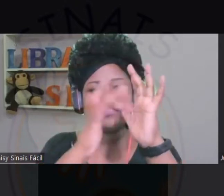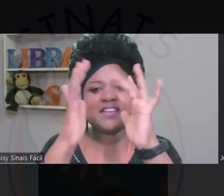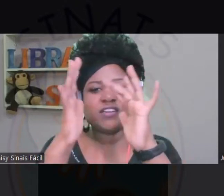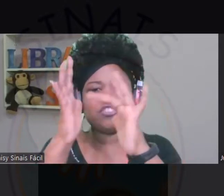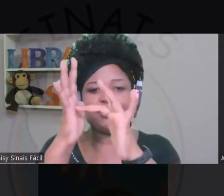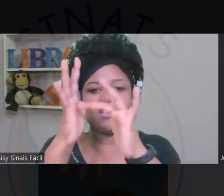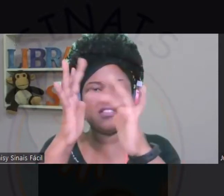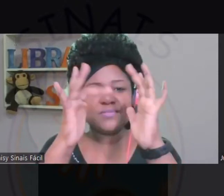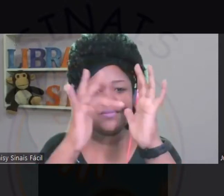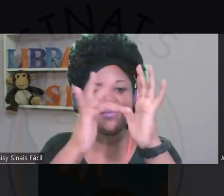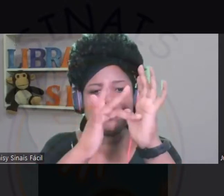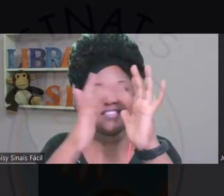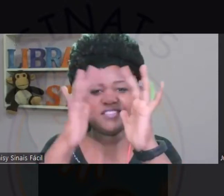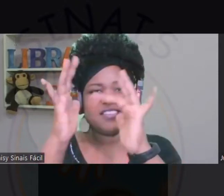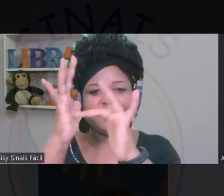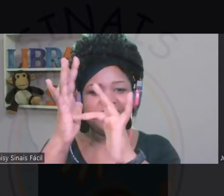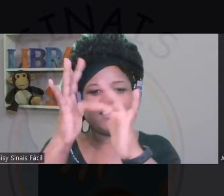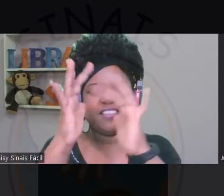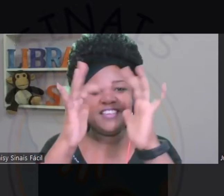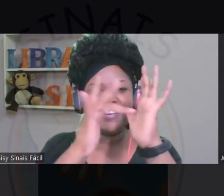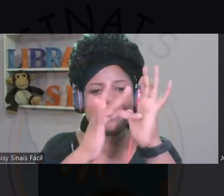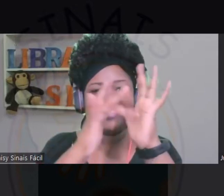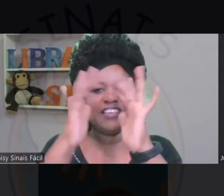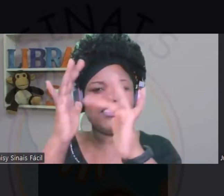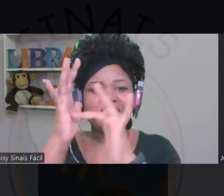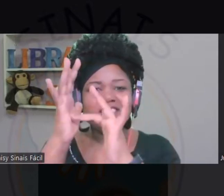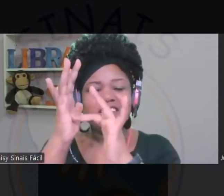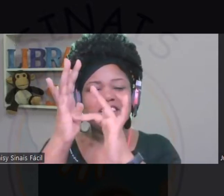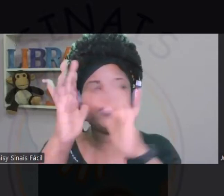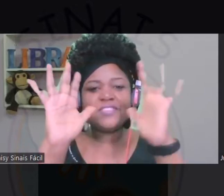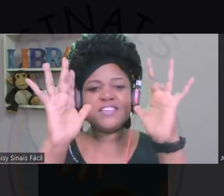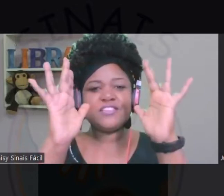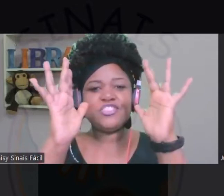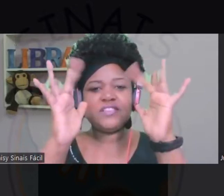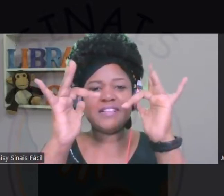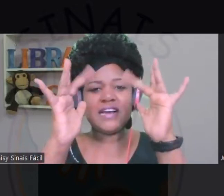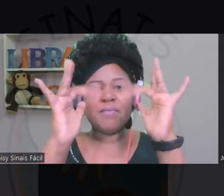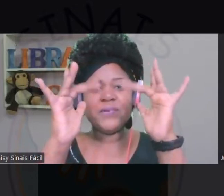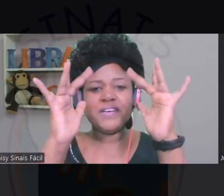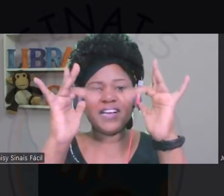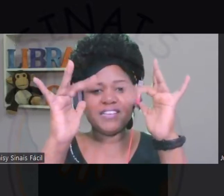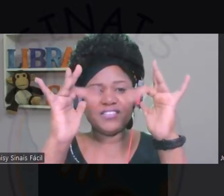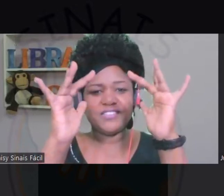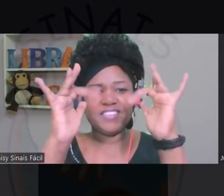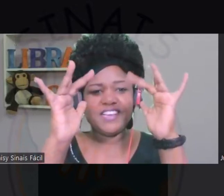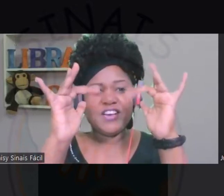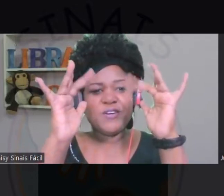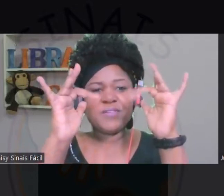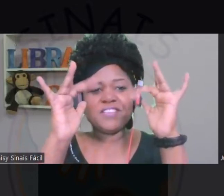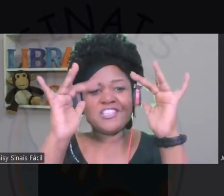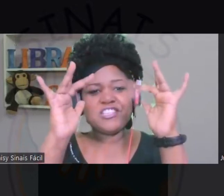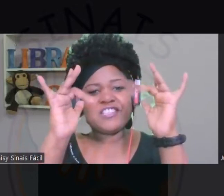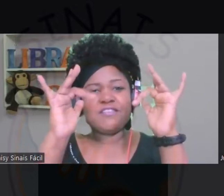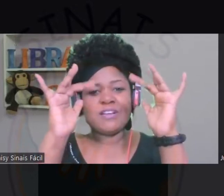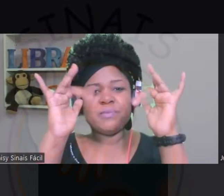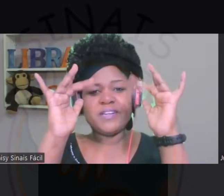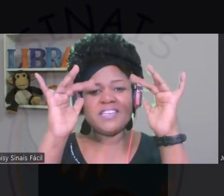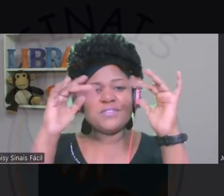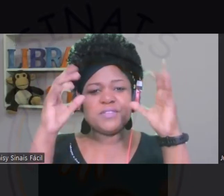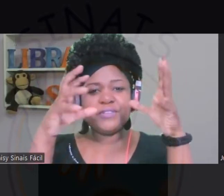sinal de Jesus, que é aqui, ó, e o sinal de namorado. Quando a gente estava namorando, eu